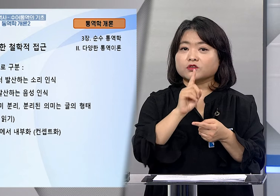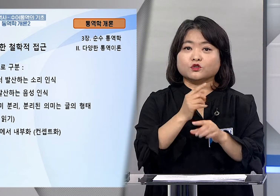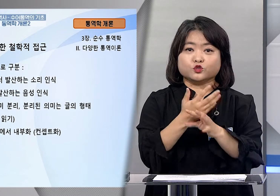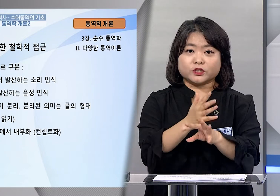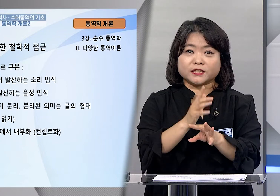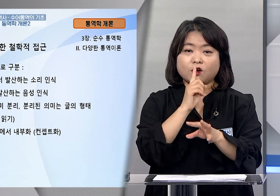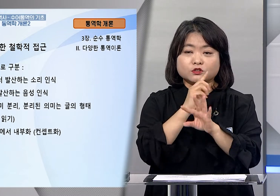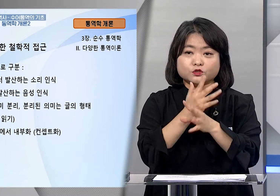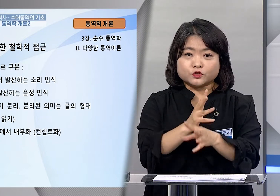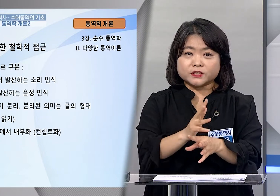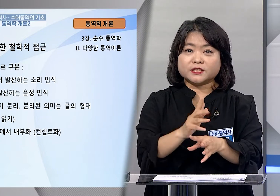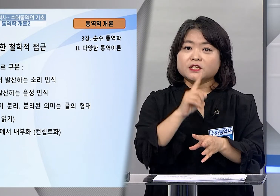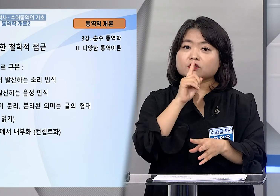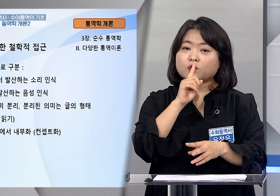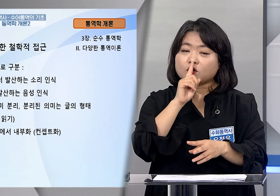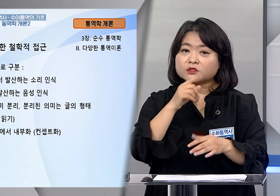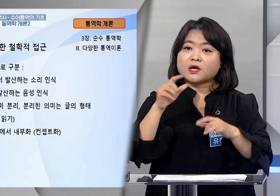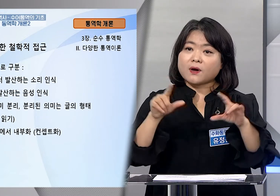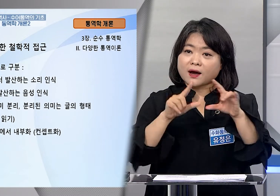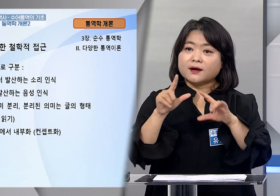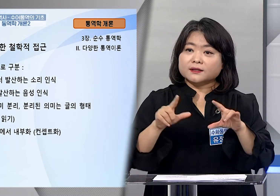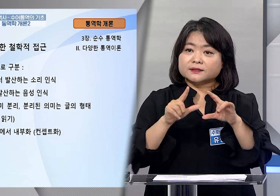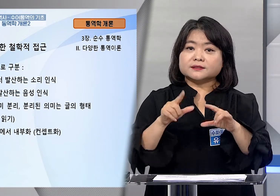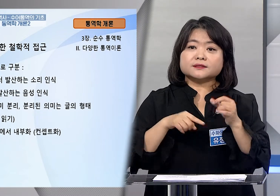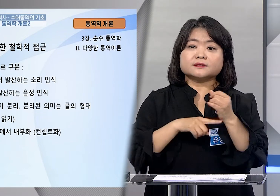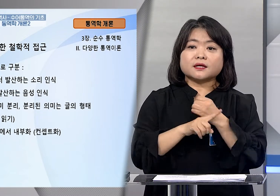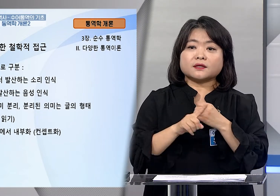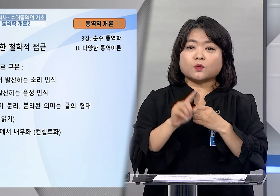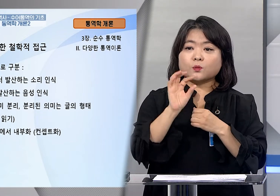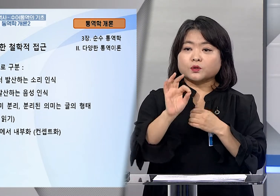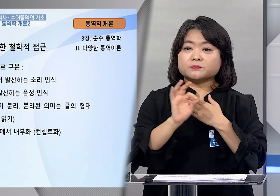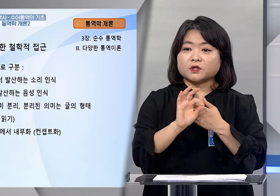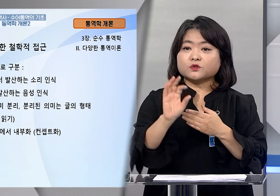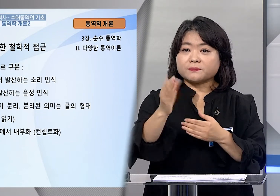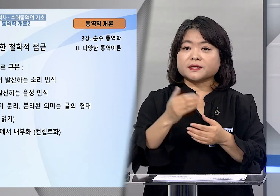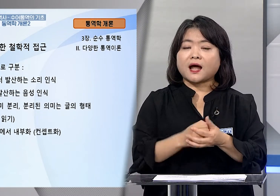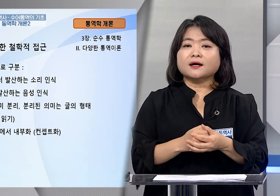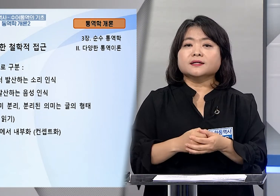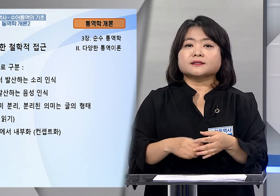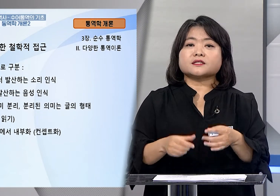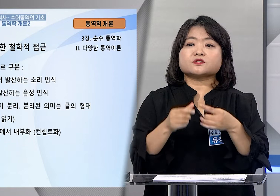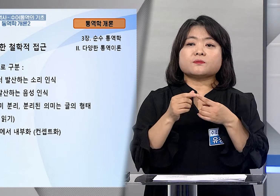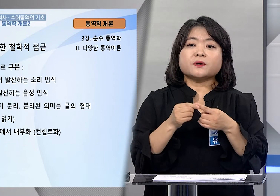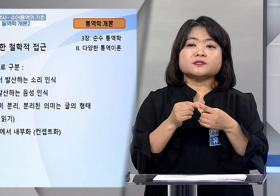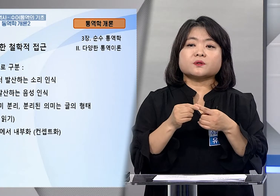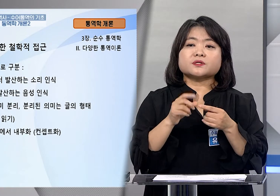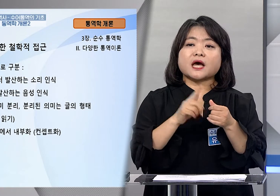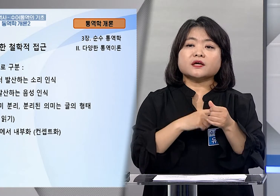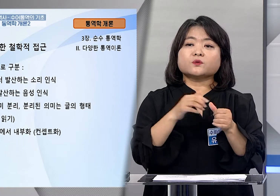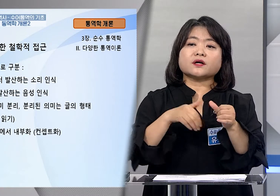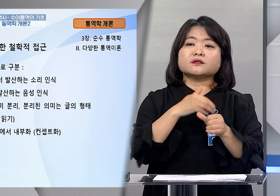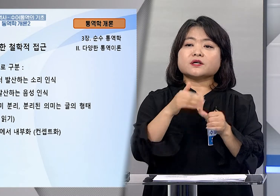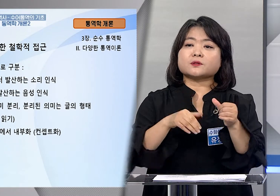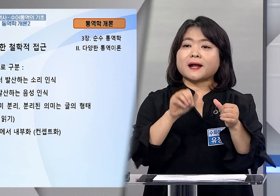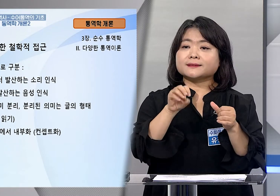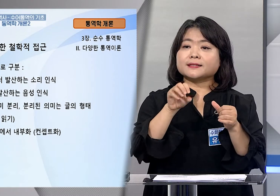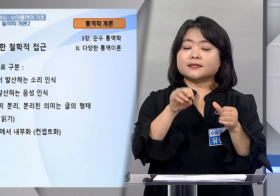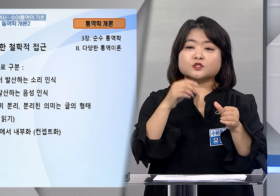언어유희, 언어유희 또 언어생활을 뜻한다고 보시면 됩니다. 그래서 첫 번째로 자연환경에서 발산되는